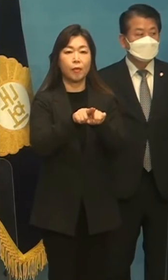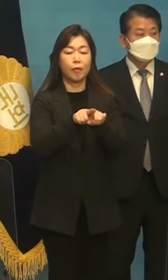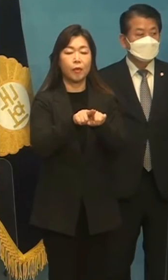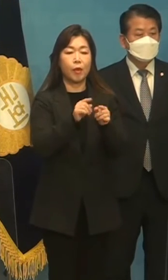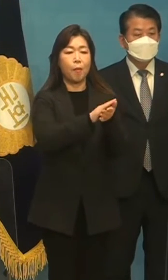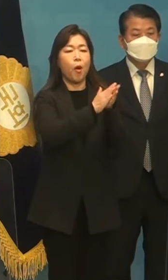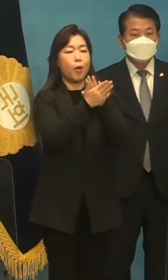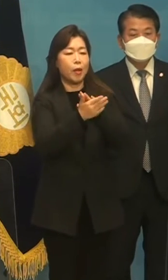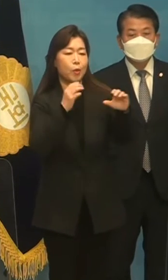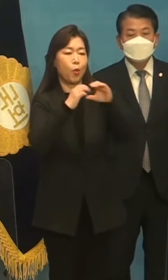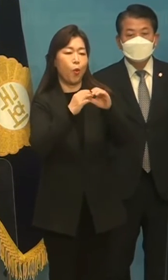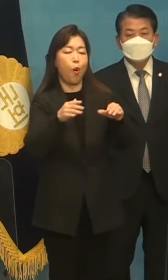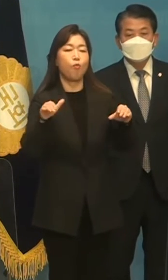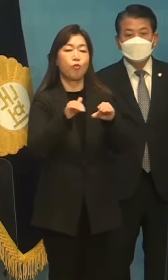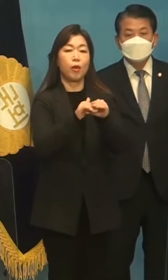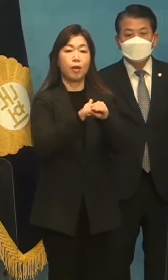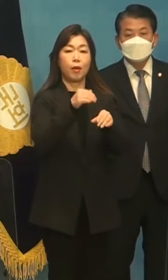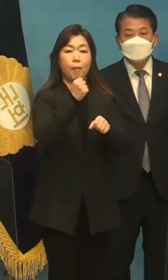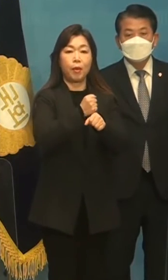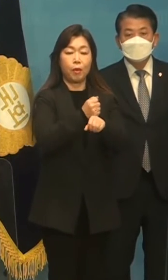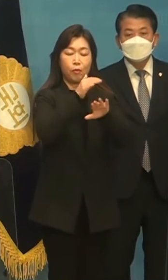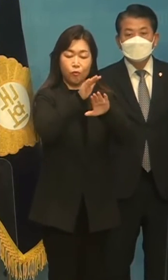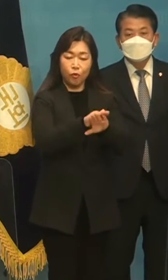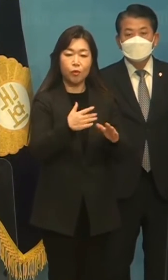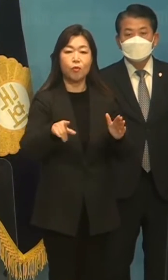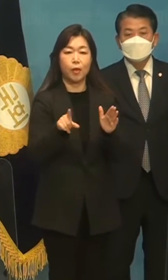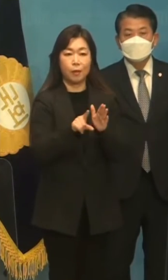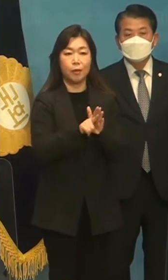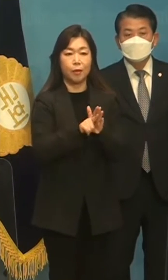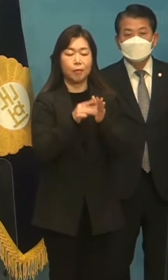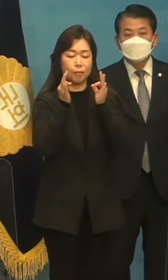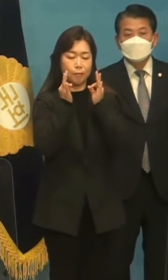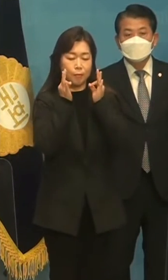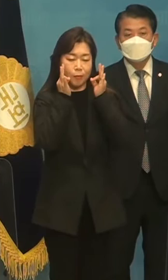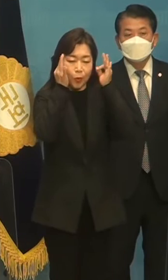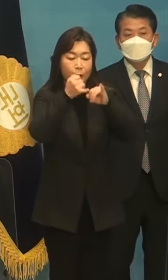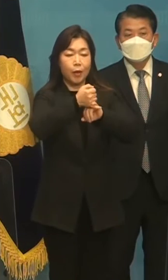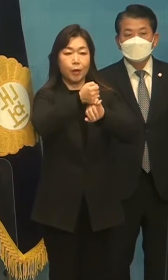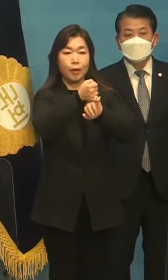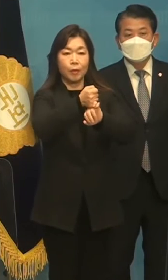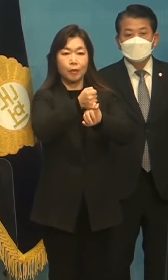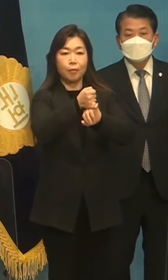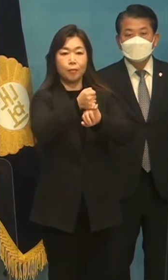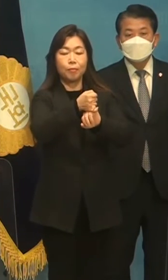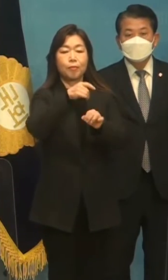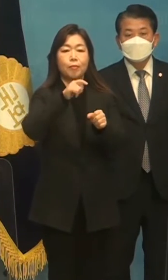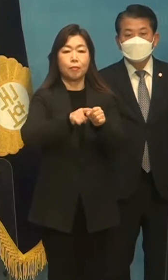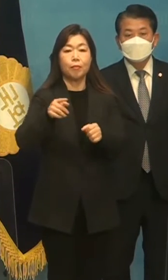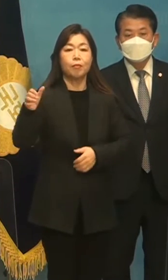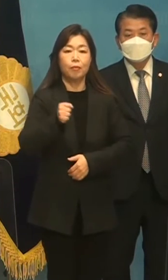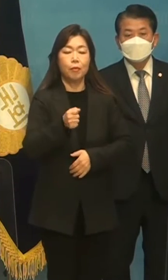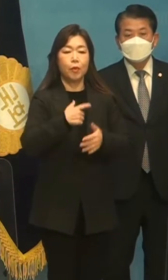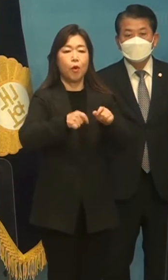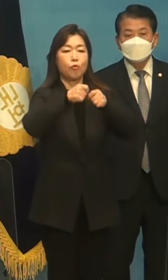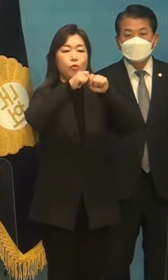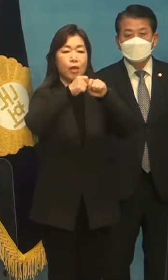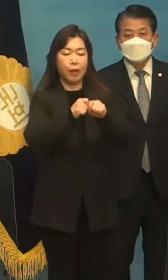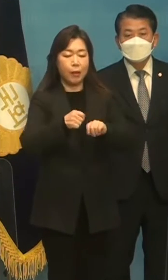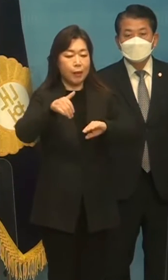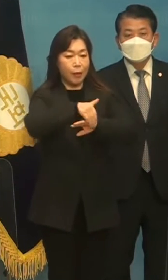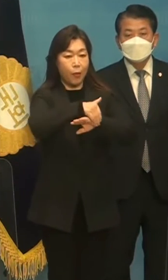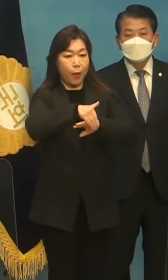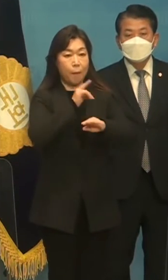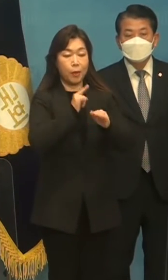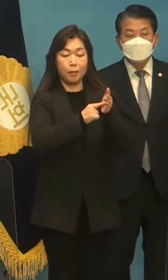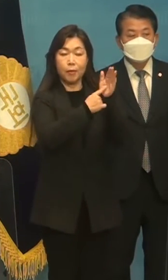나은 전통 문화를 이룩하기 위한 노력을 하겠다는 취지의 구체적인 로드맵을